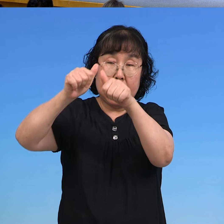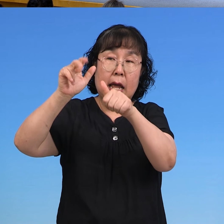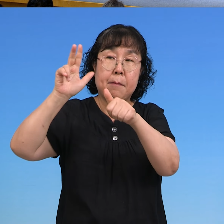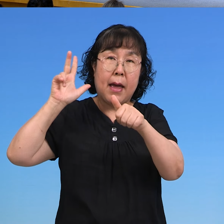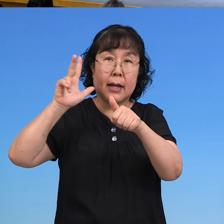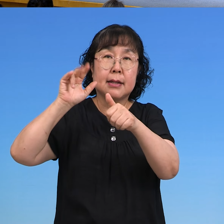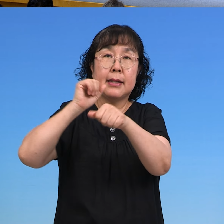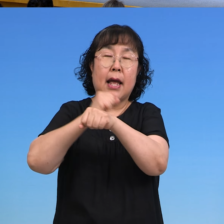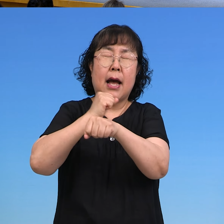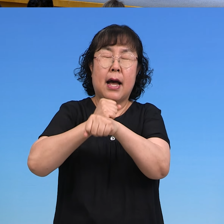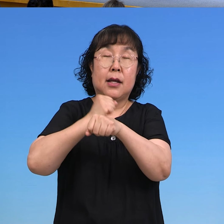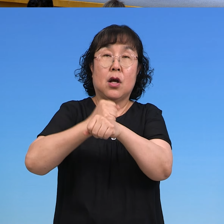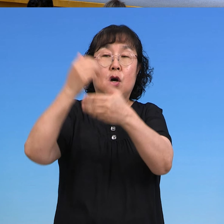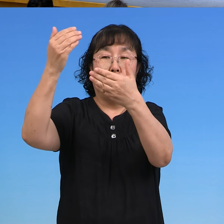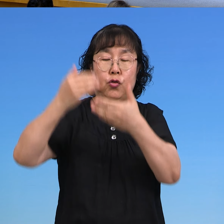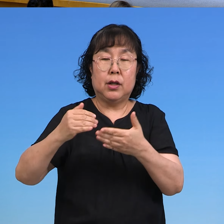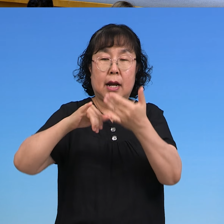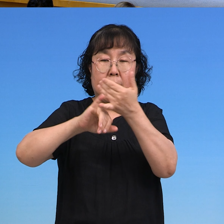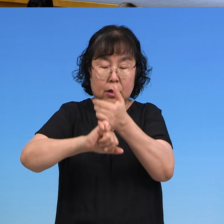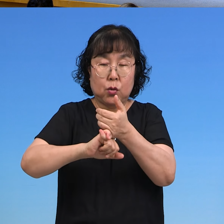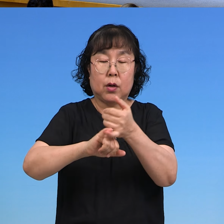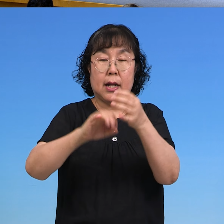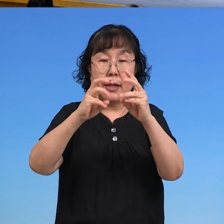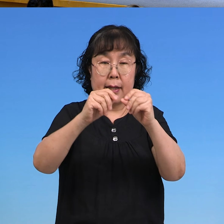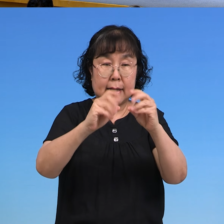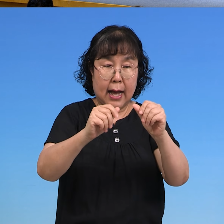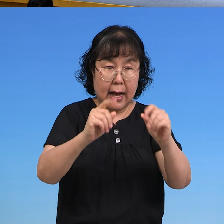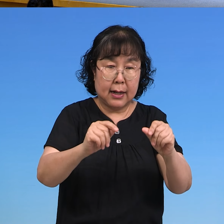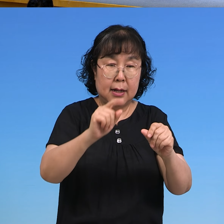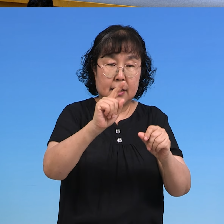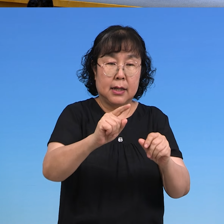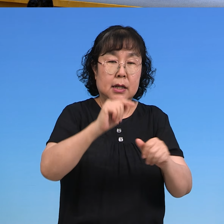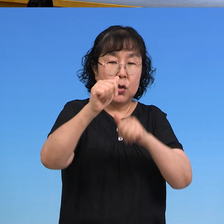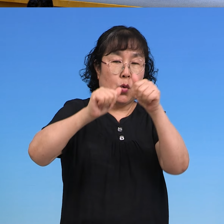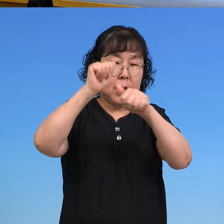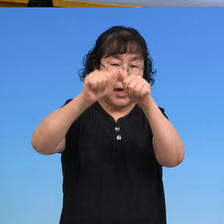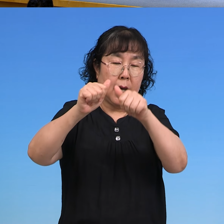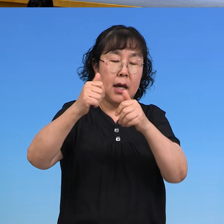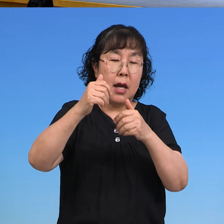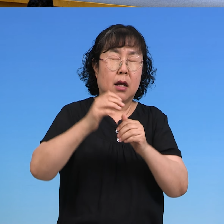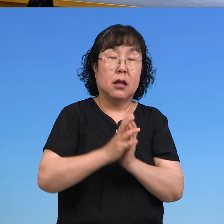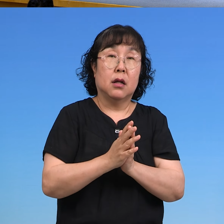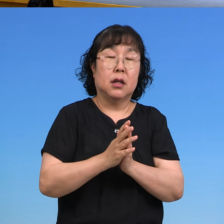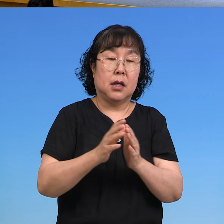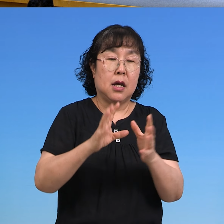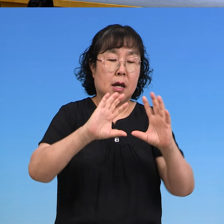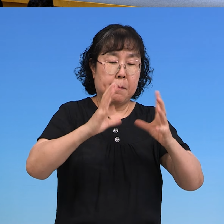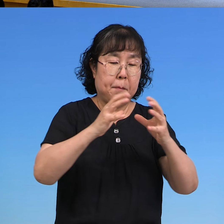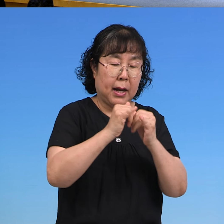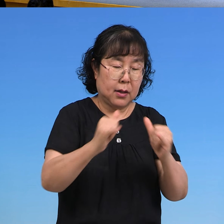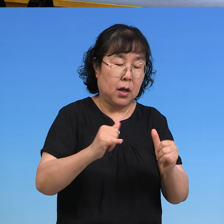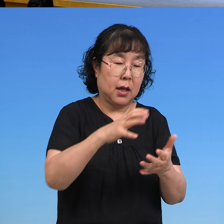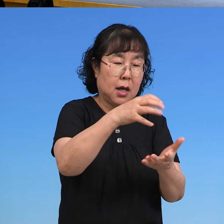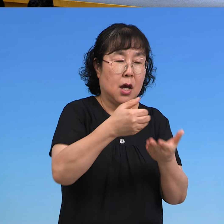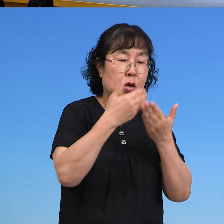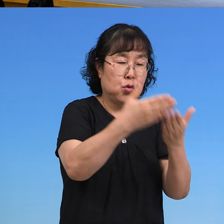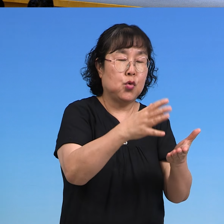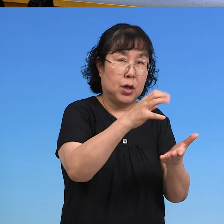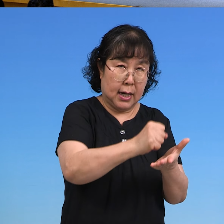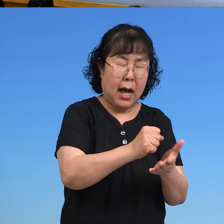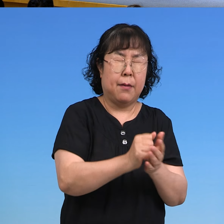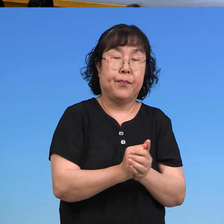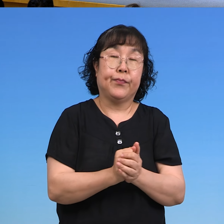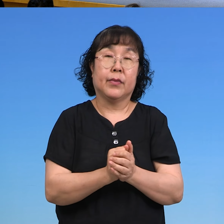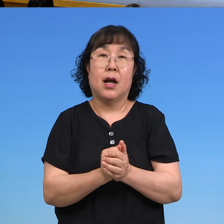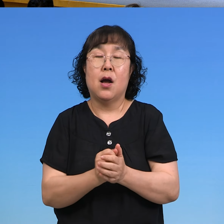한 땅을 이 백성에게 차지하게 하리라. 바로 그 다음 7절에서 반복하십니다. 오직 강하고 극히